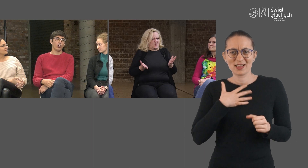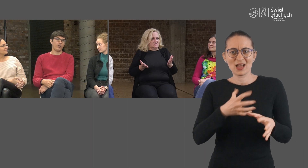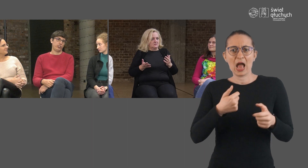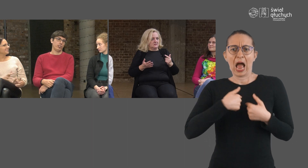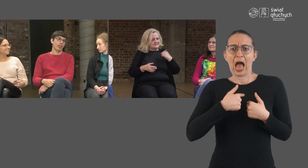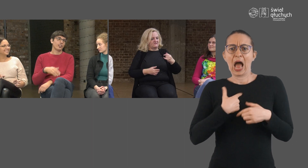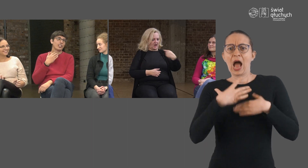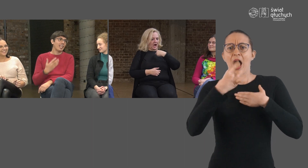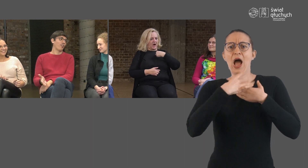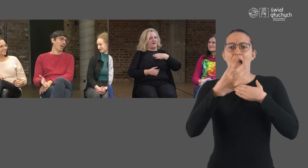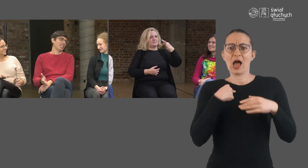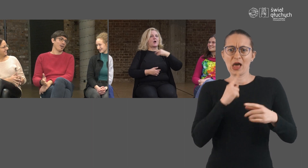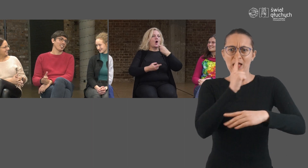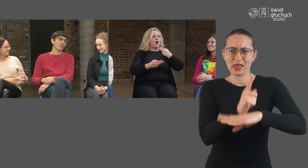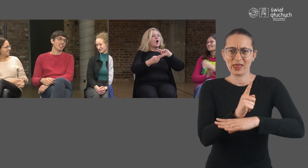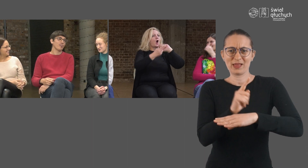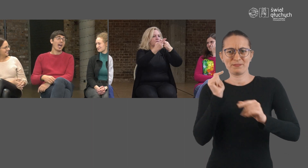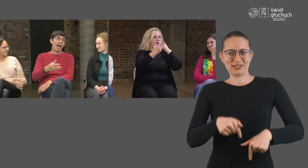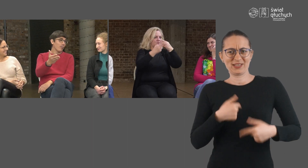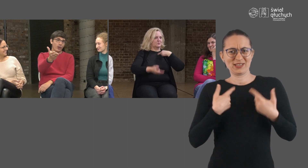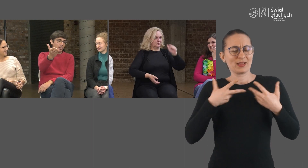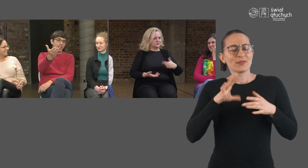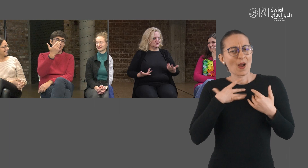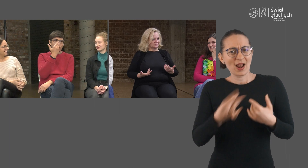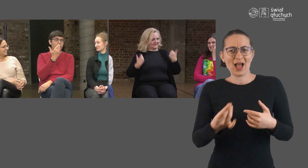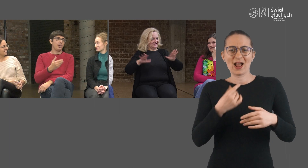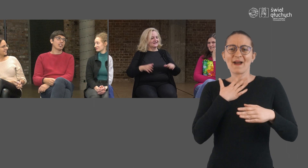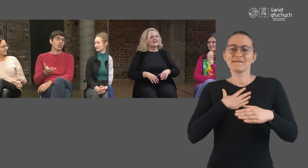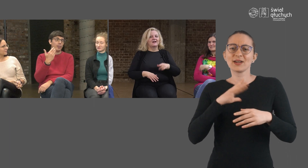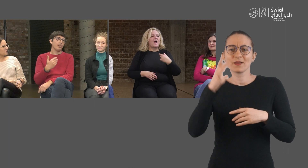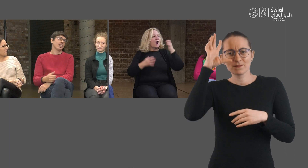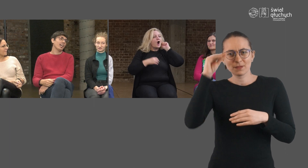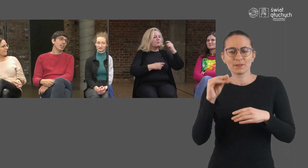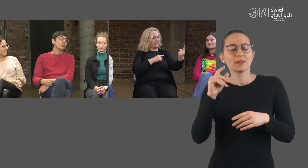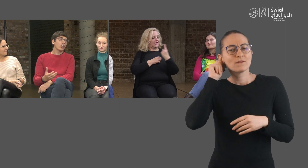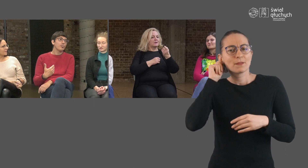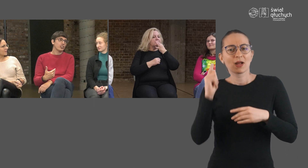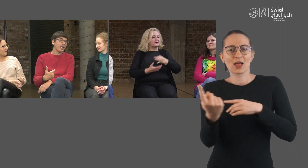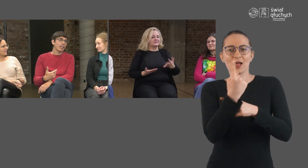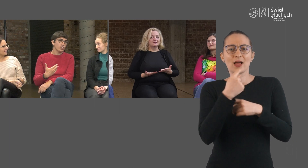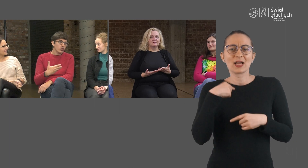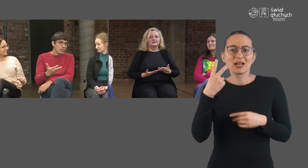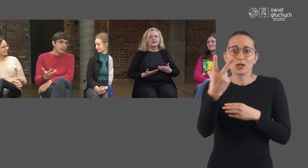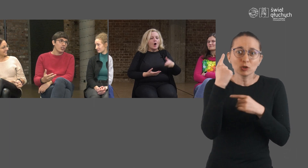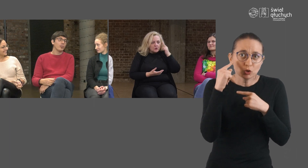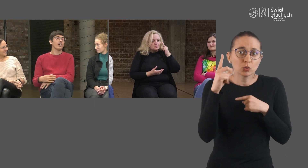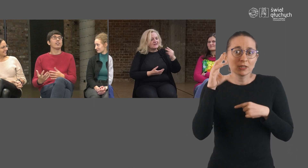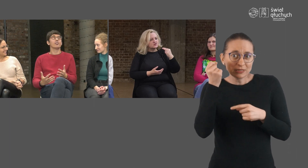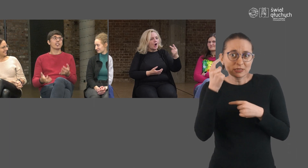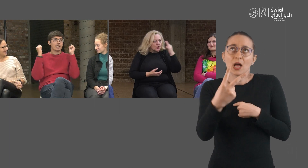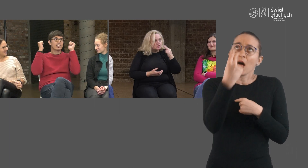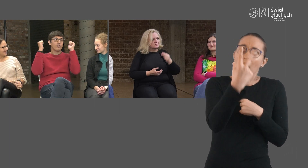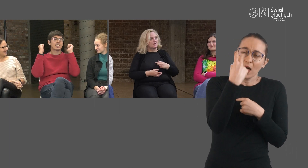wybrany do odpowiedzi. To jest denerwujące po prostu. Albo jak pani jest przy mnie blisko, to mnie pyta, czy rozumiesz mnie? Czy rozumiesz mnie, co ja